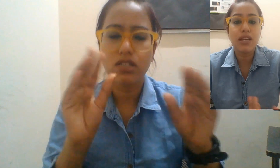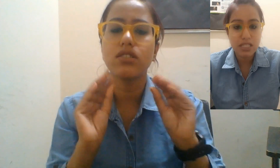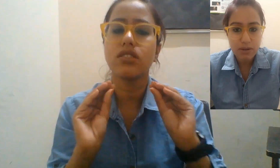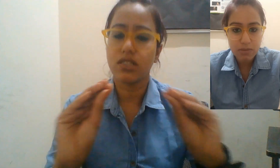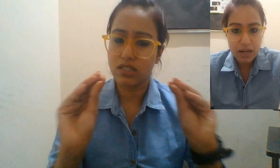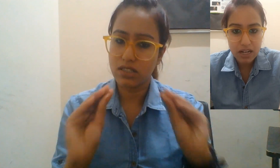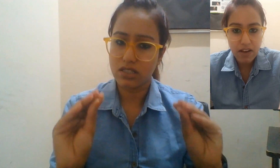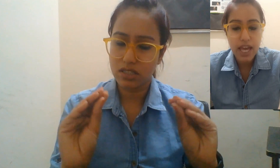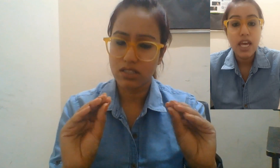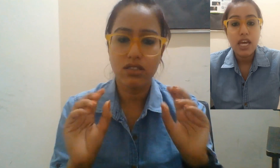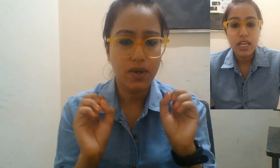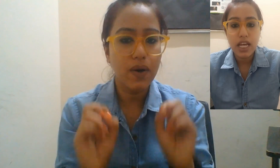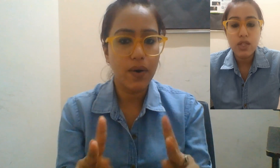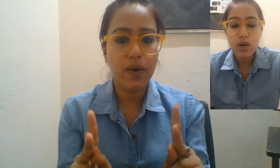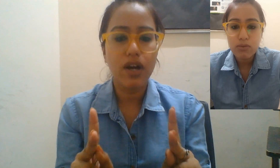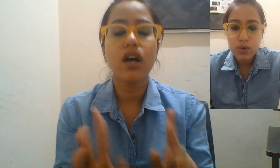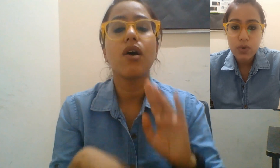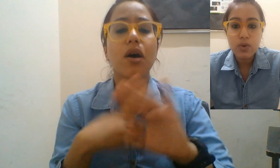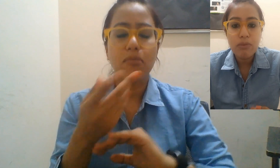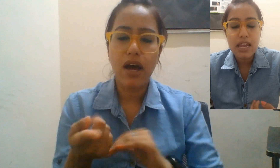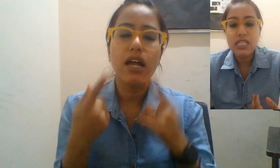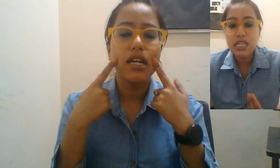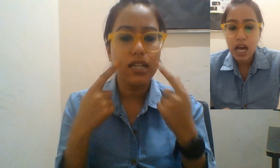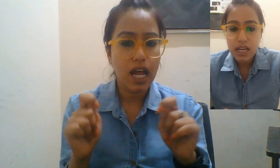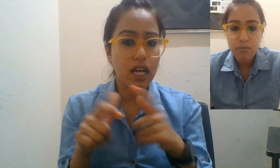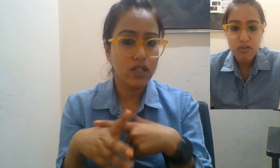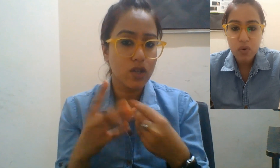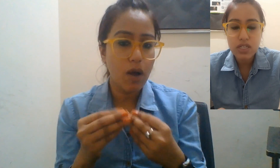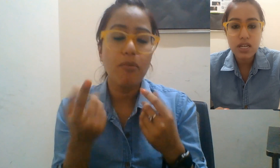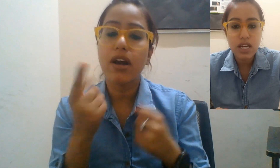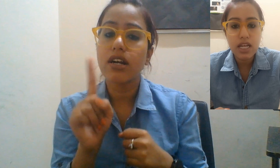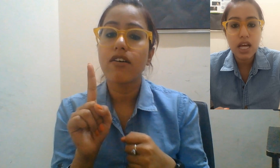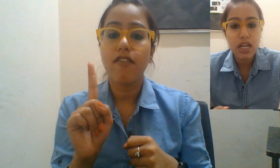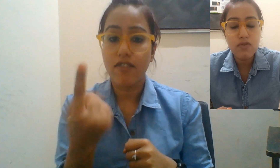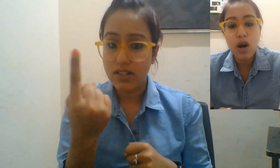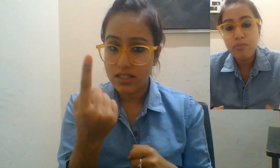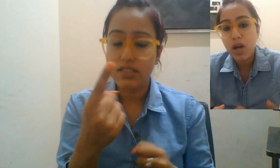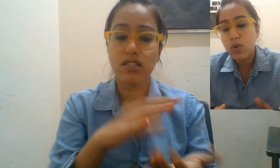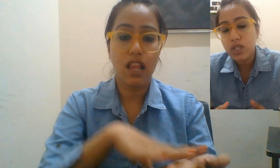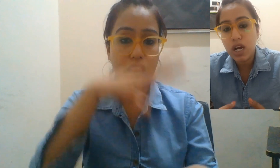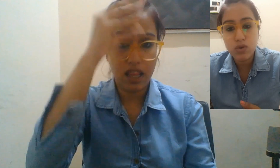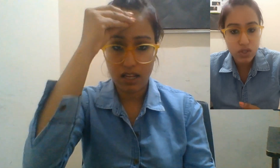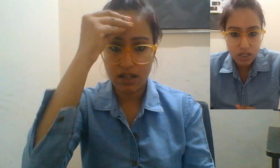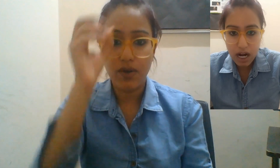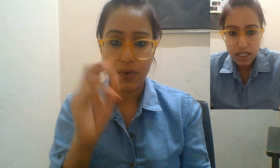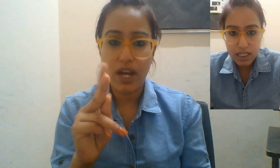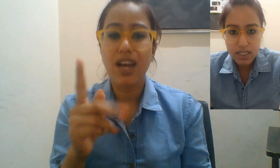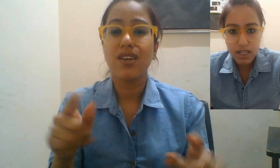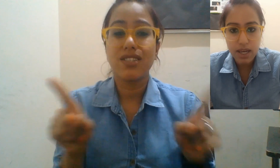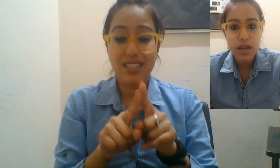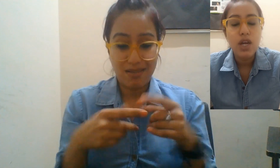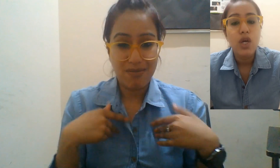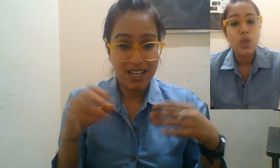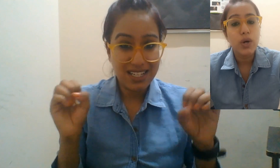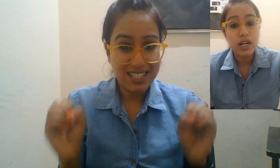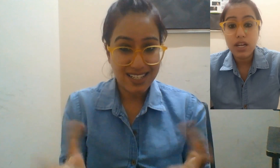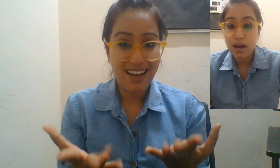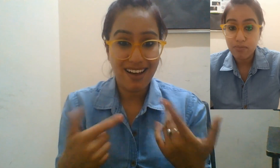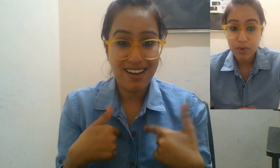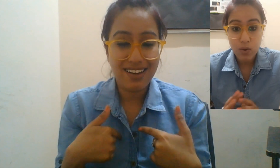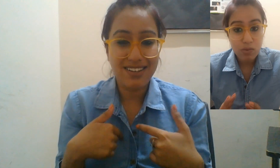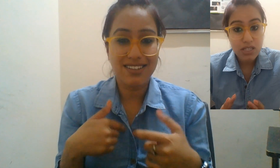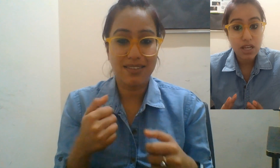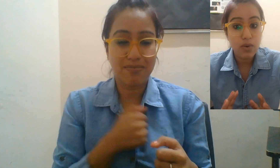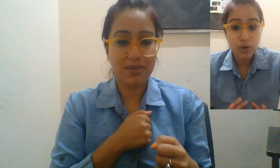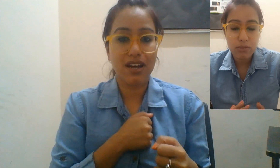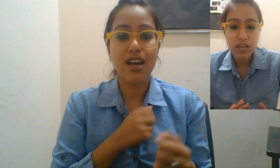हम उनकी प्लेसमेंट भी लगवाएं, नहीं तो हम उनको पहले सिखाने पे फोकस करेंगे ताकि वो अपना खुद का कुछ स्टार्ट कर सके। तो अगर